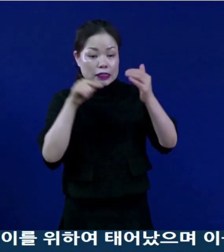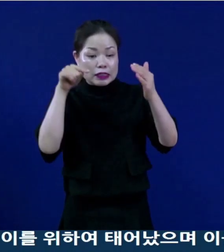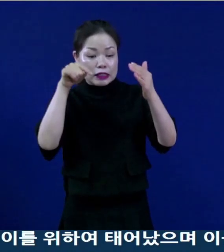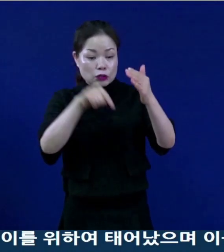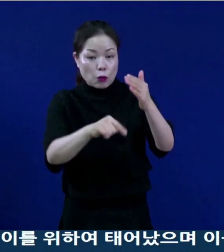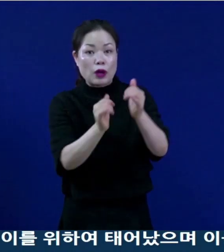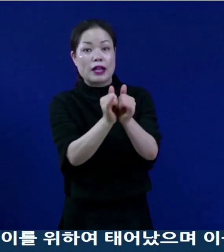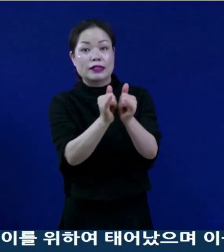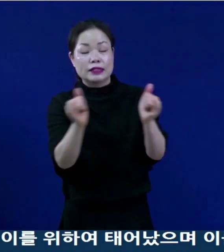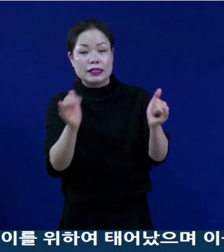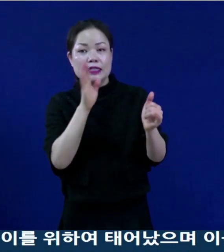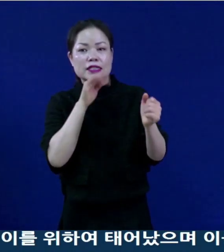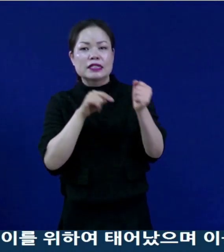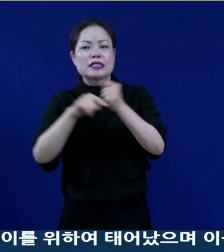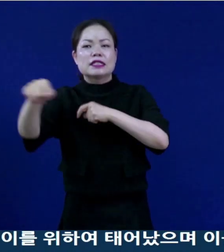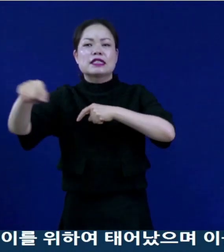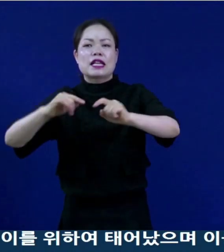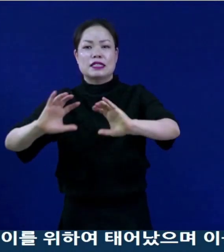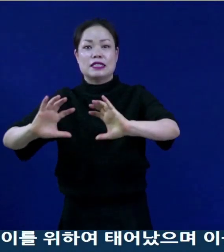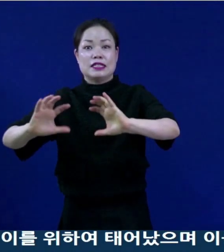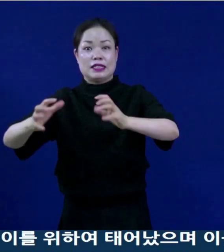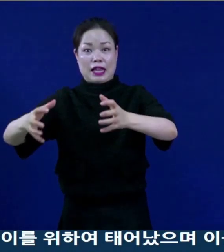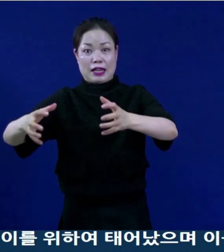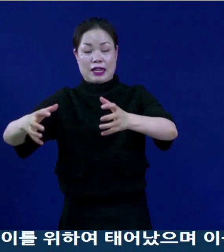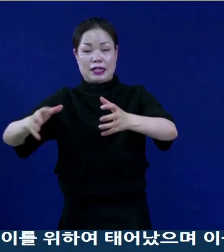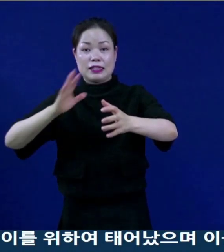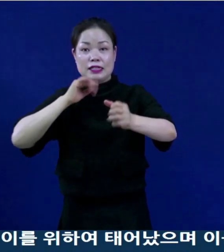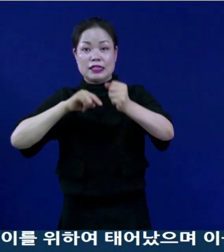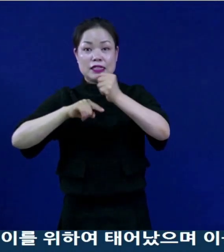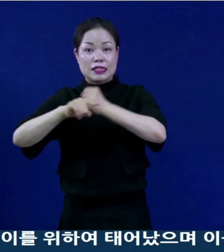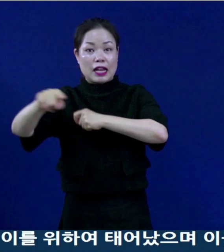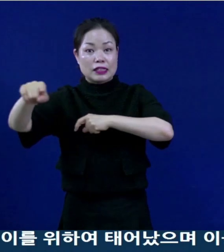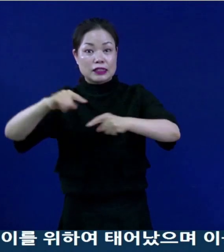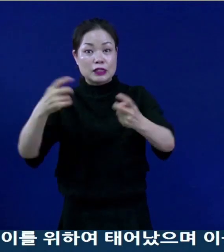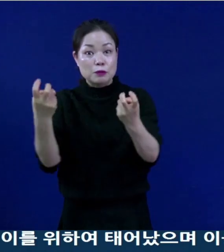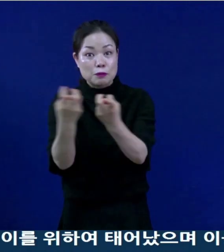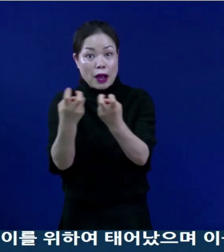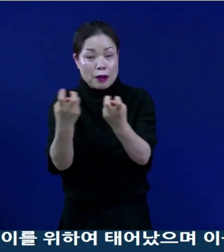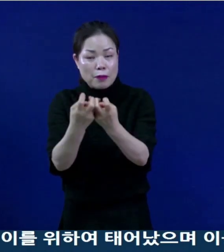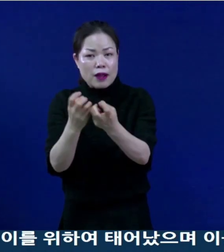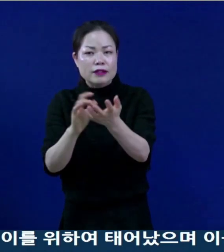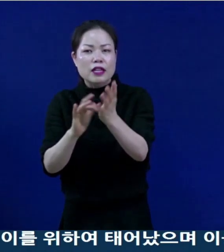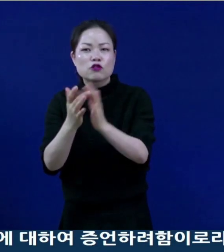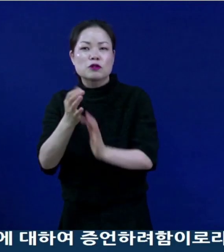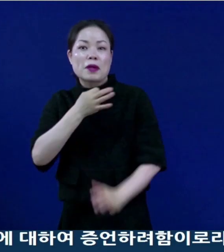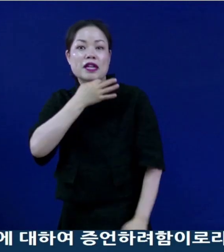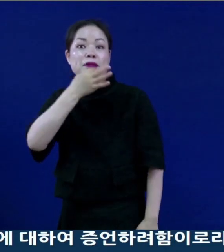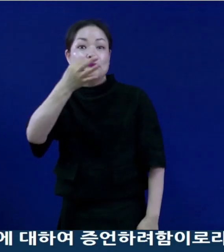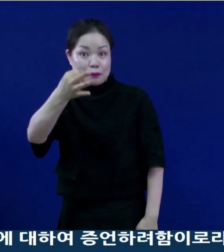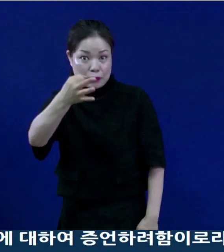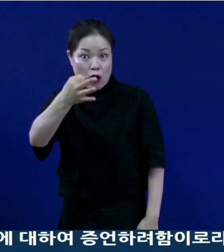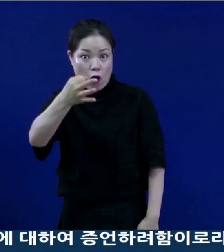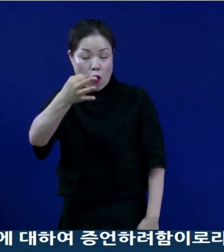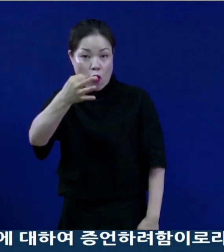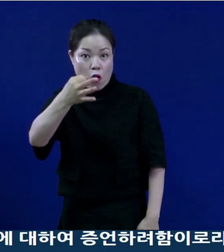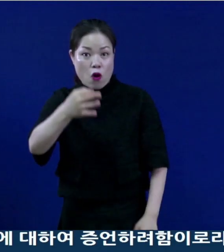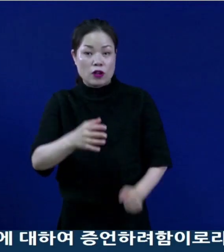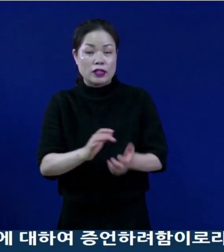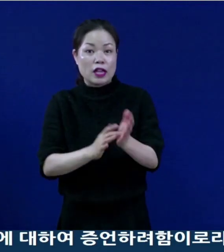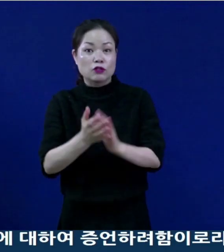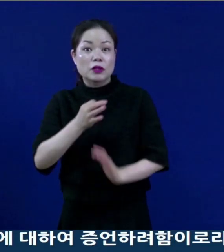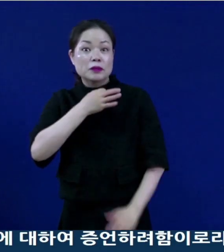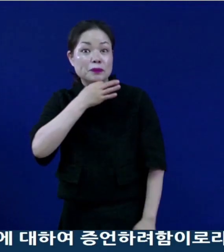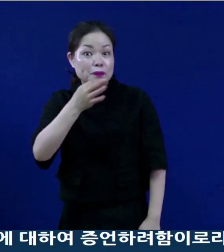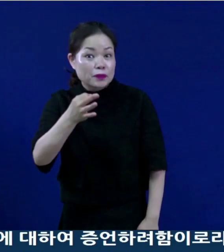있는 나라, 진리가 다스리는 나라, 진리로 다스리는 방법, 예수님의 음성입니다. 여러분, 예수님의